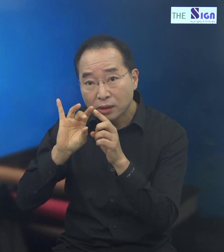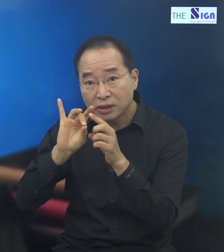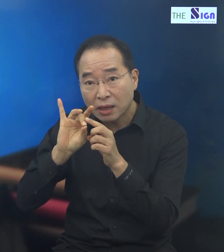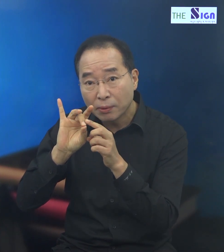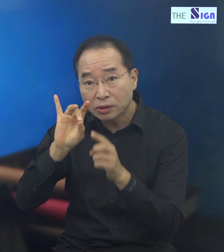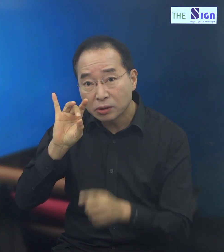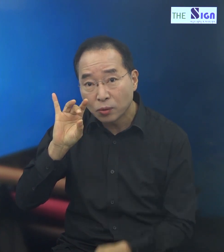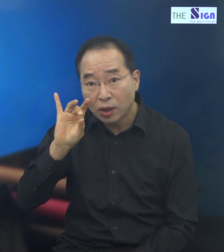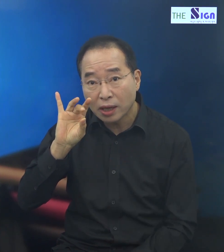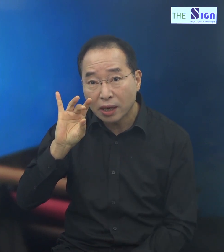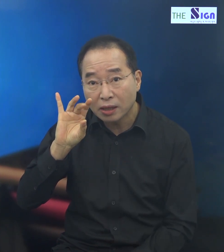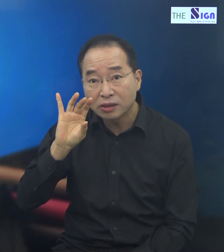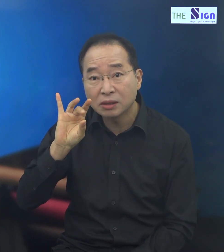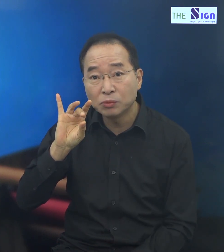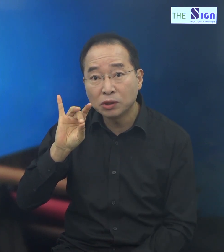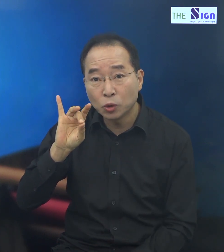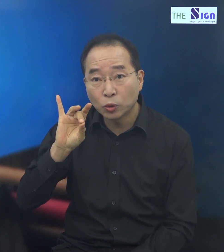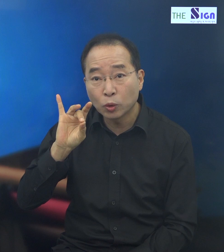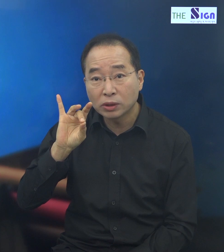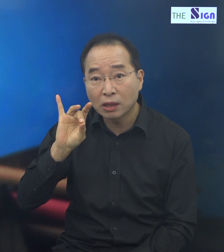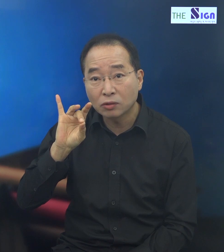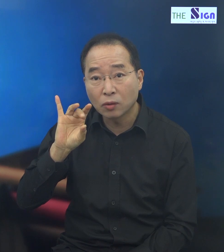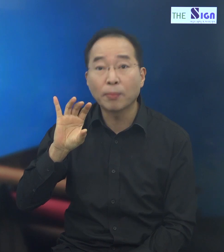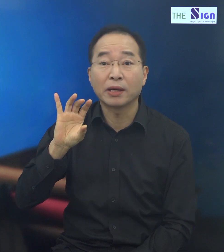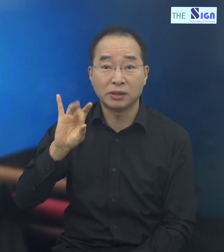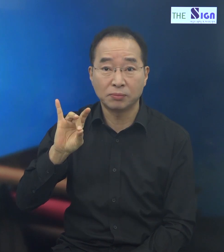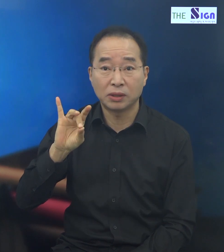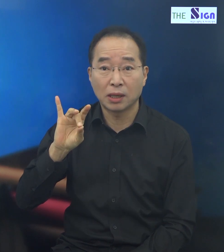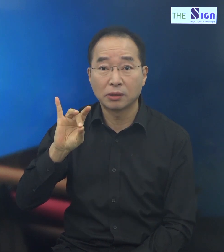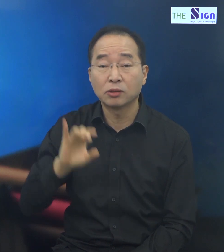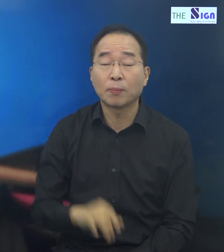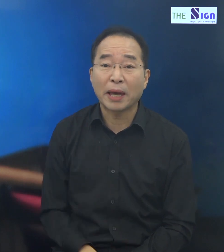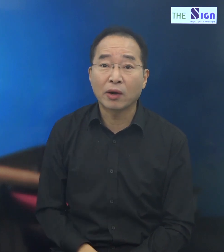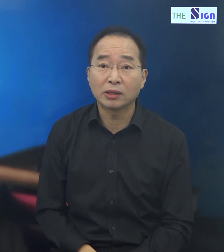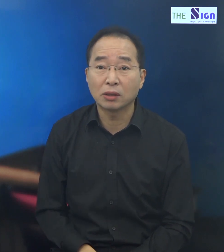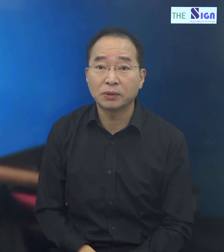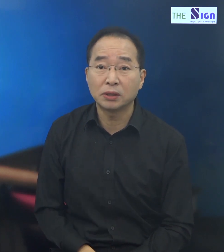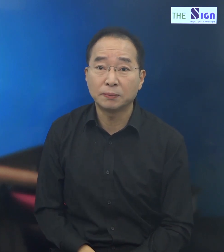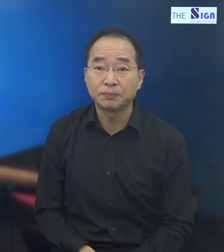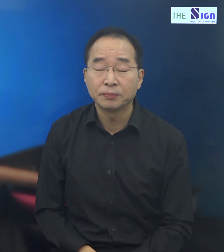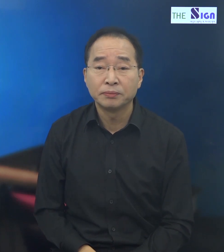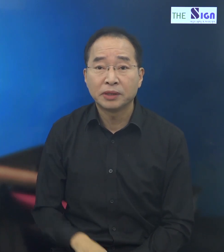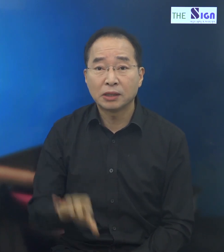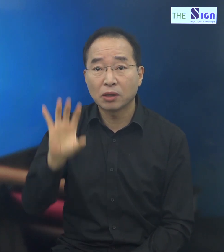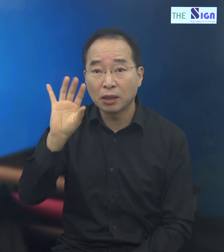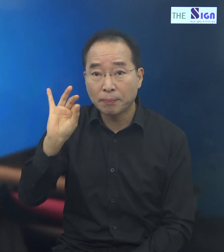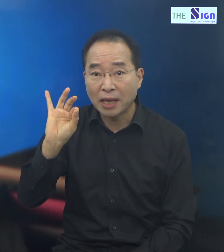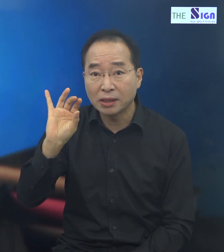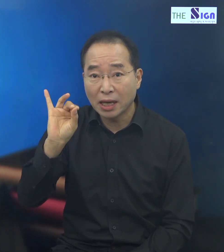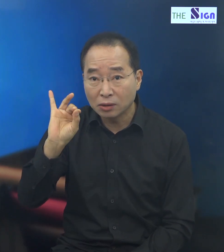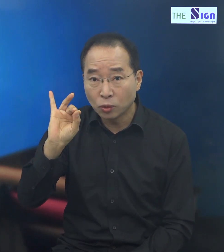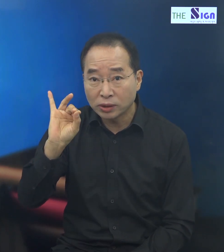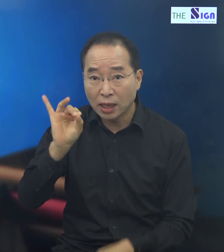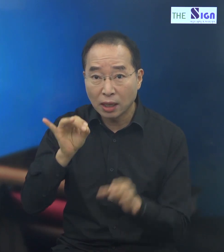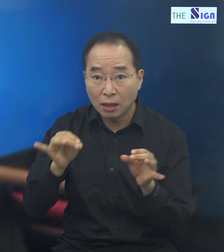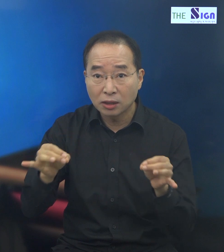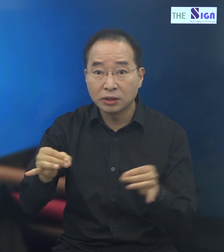세 번째 손가락을 짚는 요 동작으로 100을 씁니다. 그래서 우리 백화점을 예전에는 100이라는 동작,